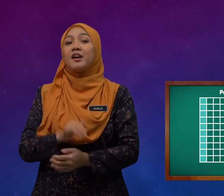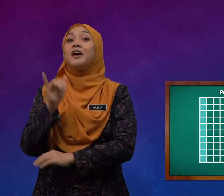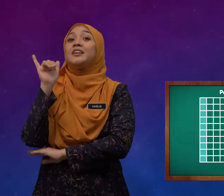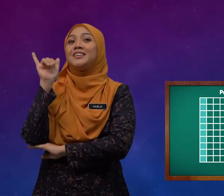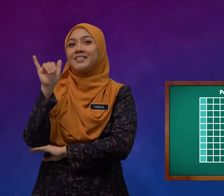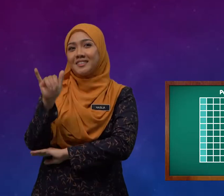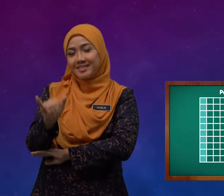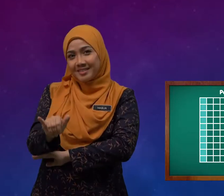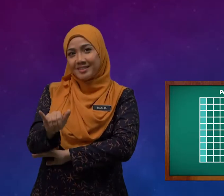Ya,